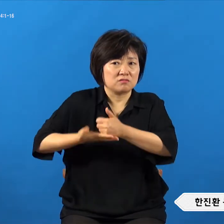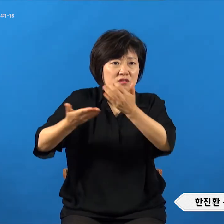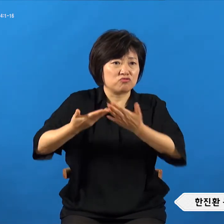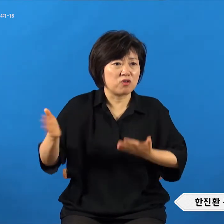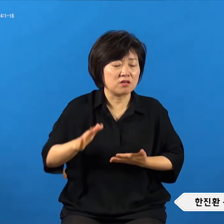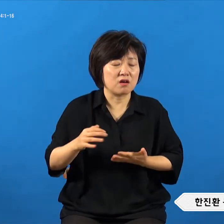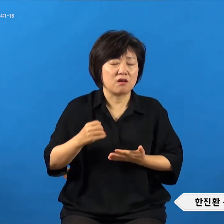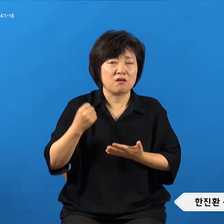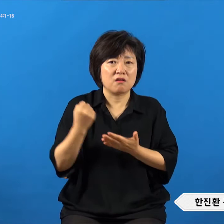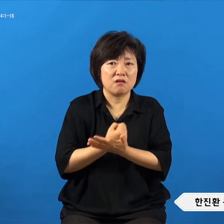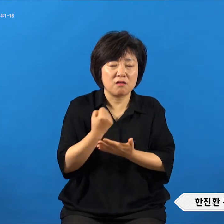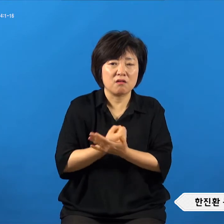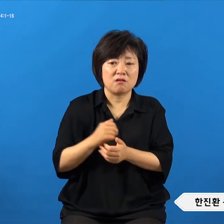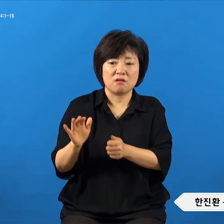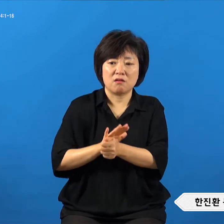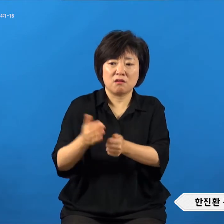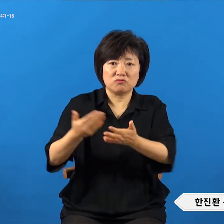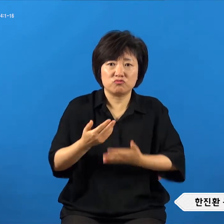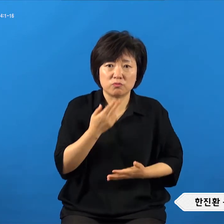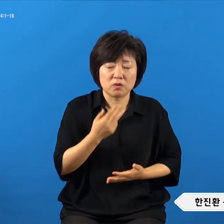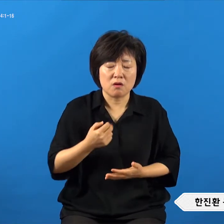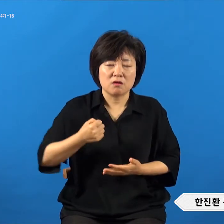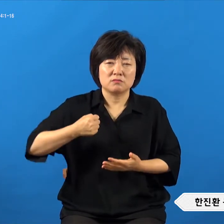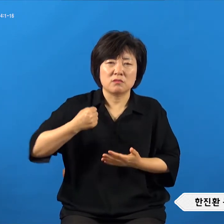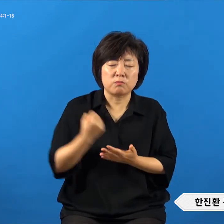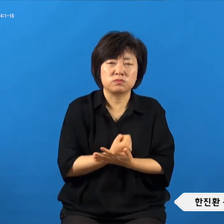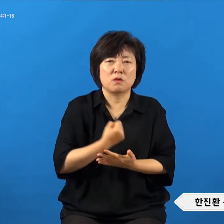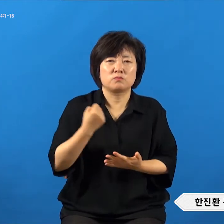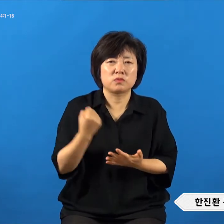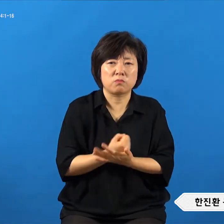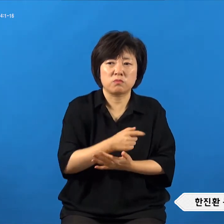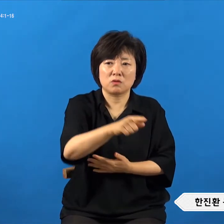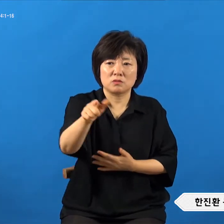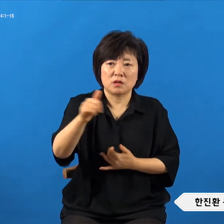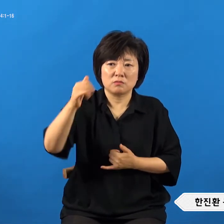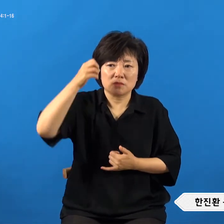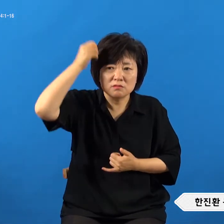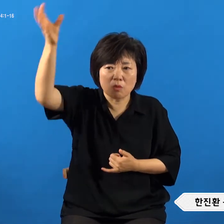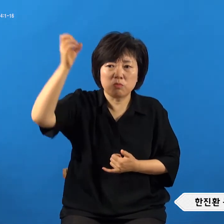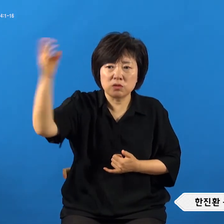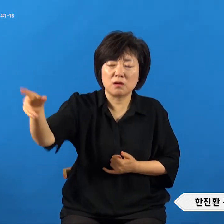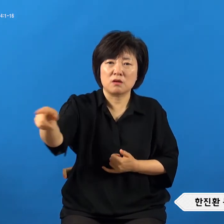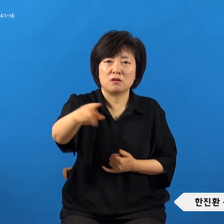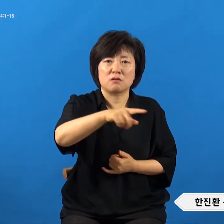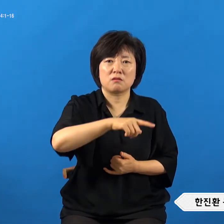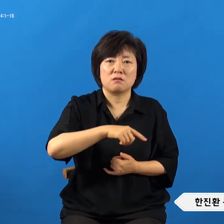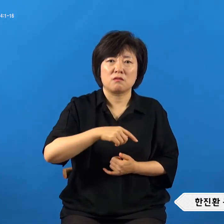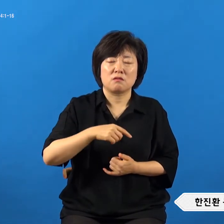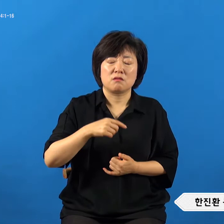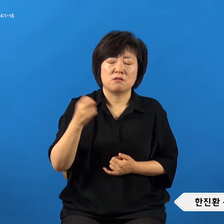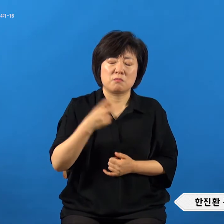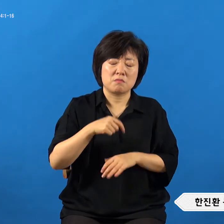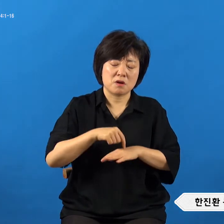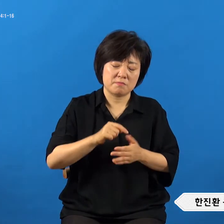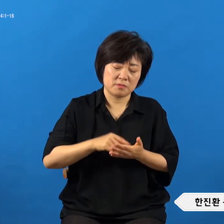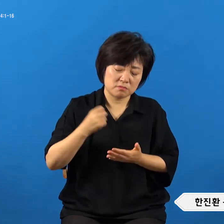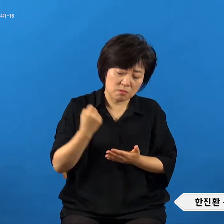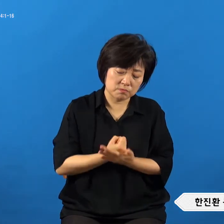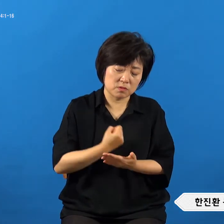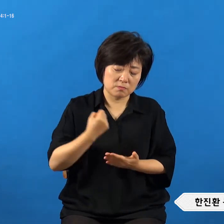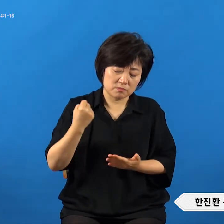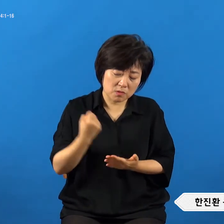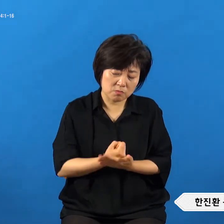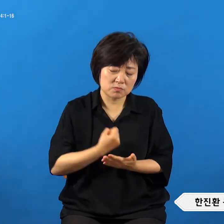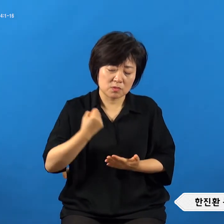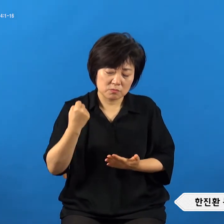않고 제대로 예우도 해주지 않는 것 같습니다. 사람들이 다 잊어버린 것 같습니다. 그래서 자꾸 마음이